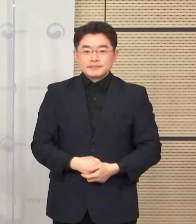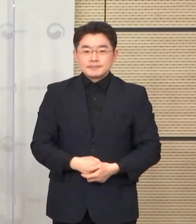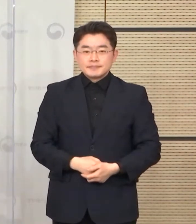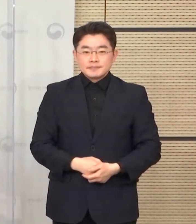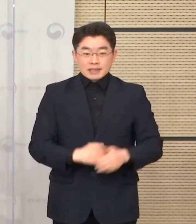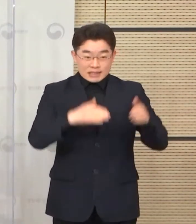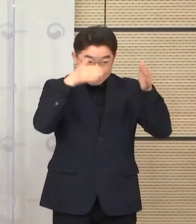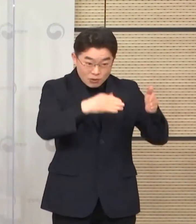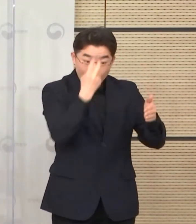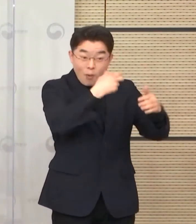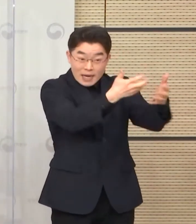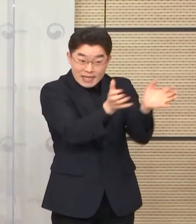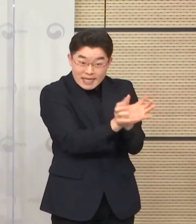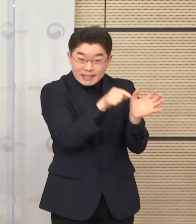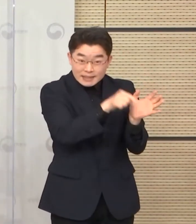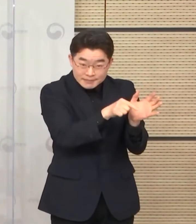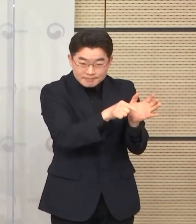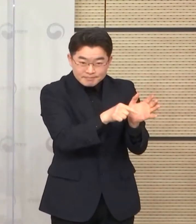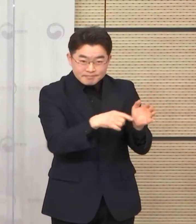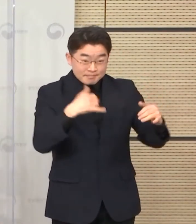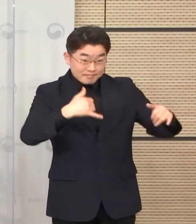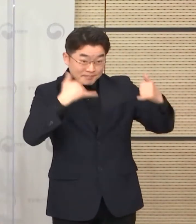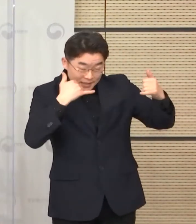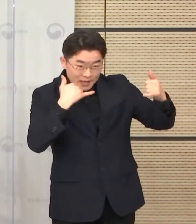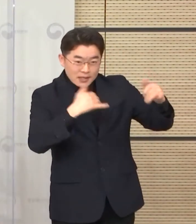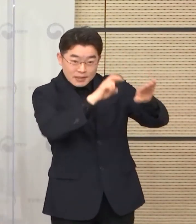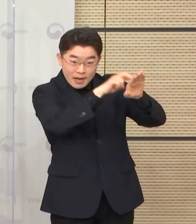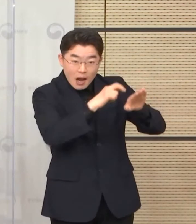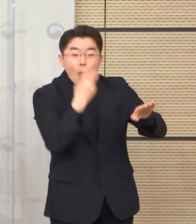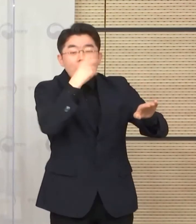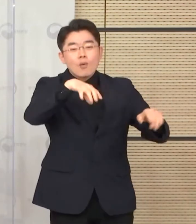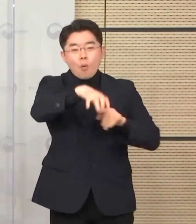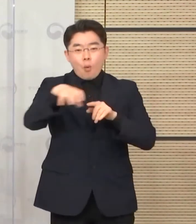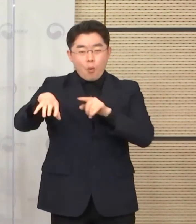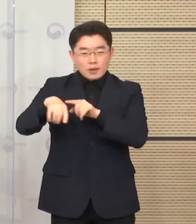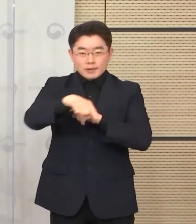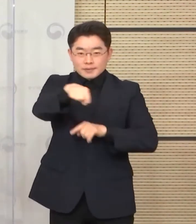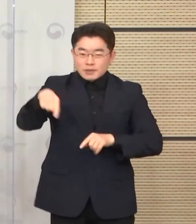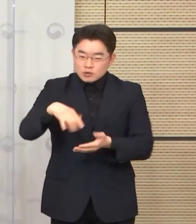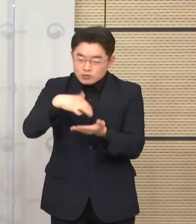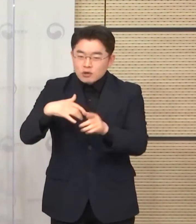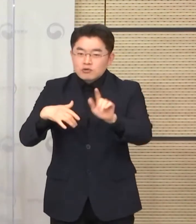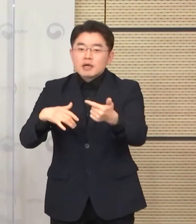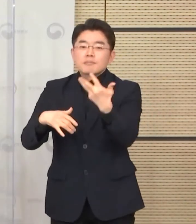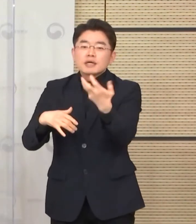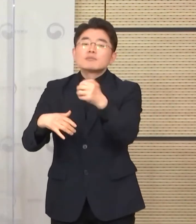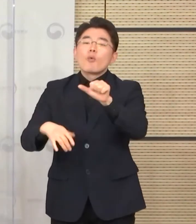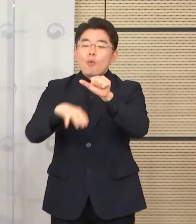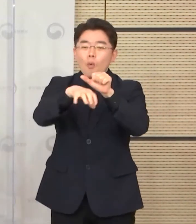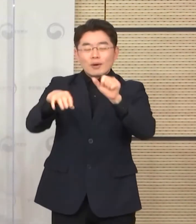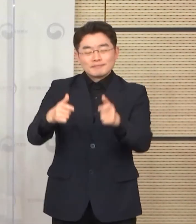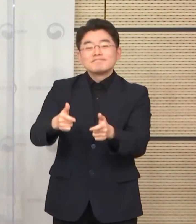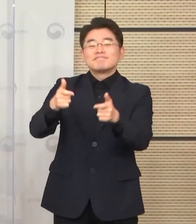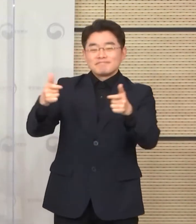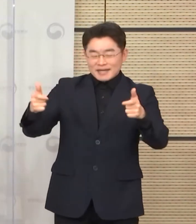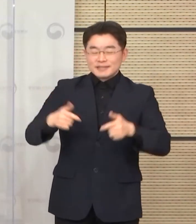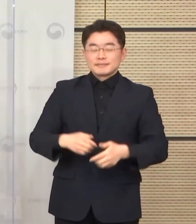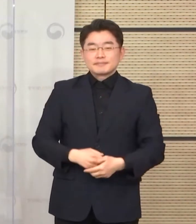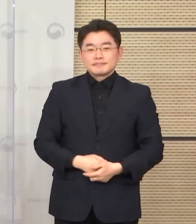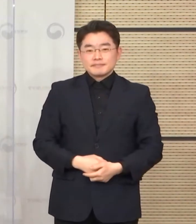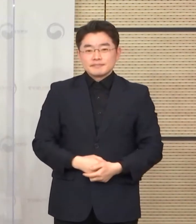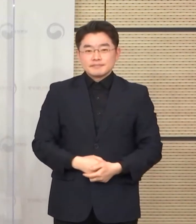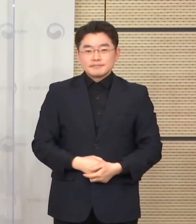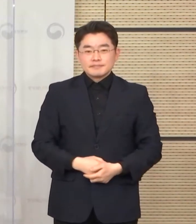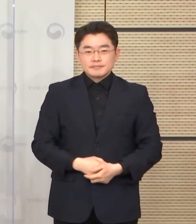집중관리 관을 대 당으로 건강 모니터링을 실시하는 관리 우륵이 가는 685 개소 까지 확충 되었읍니다